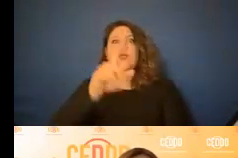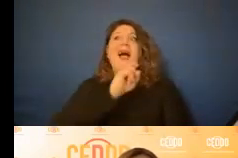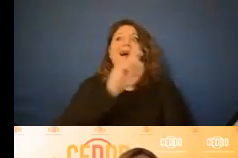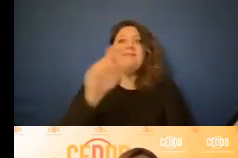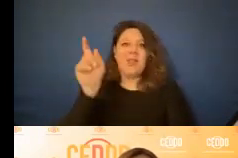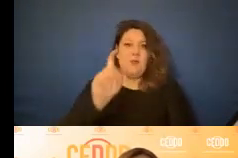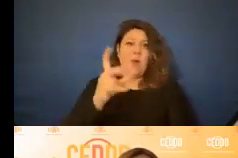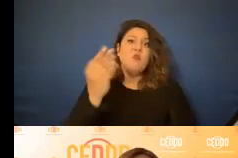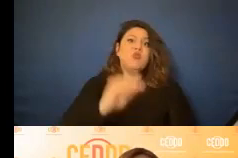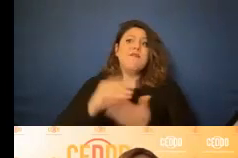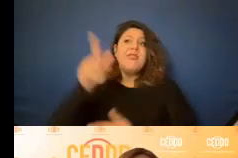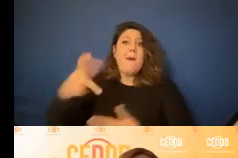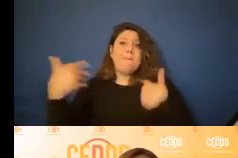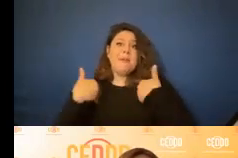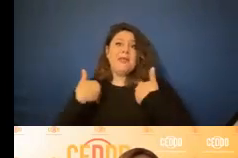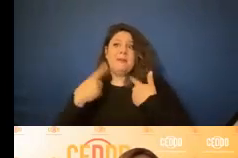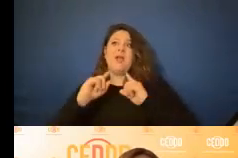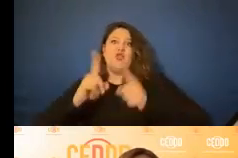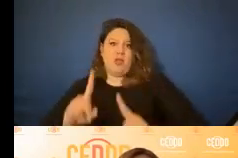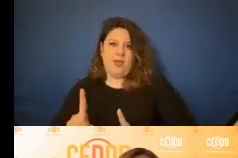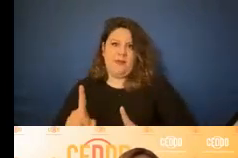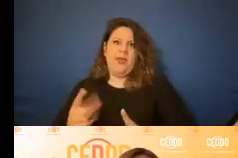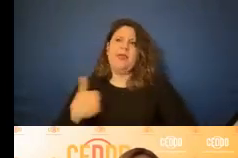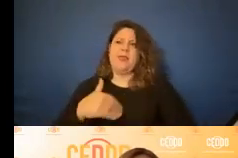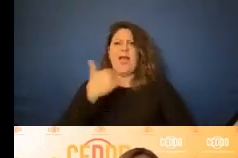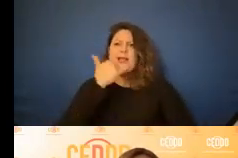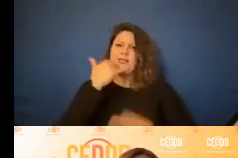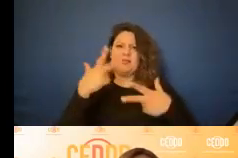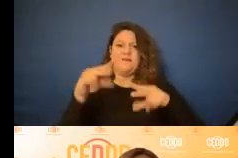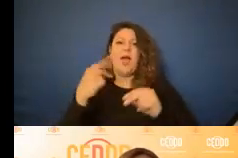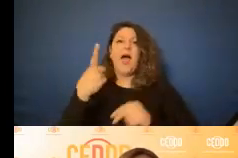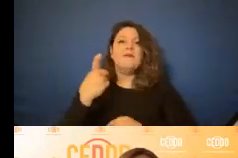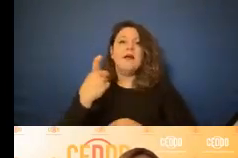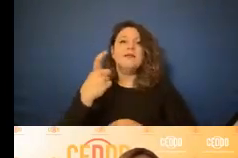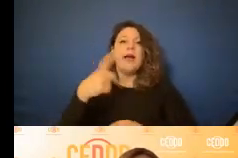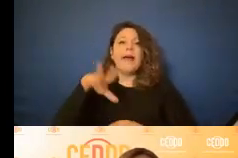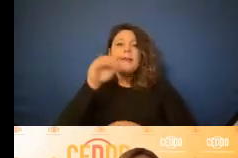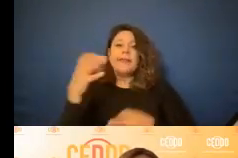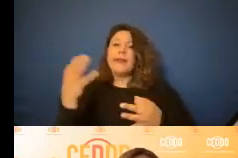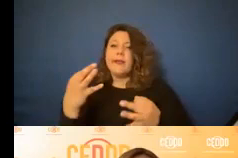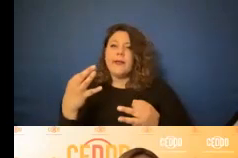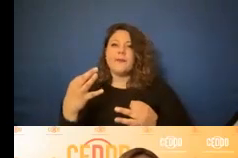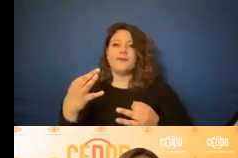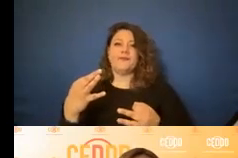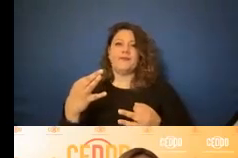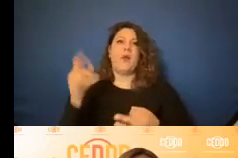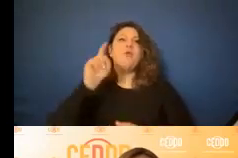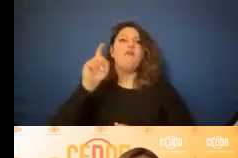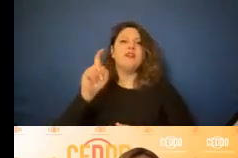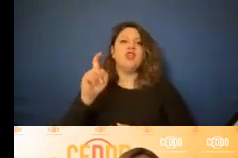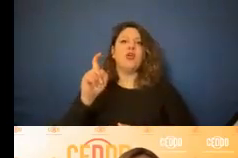va a atrever. Y para ir acabando, si queréis, tenemos que entender que las funciones básicas que tiene que hacer el profesorado es la de